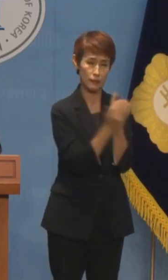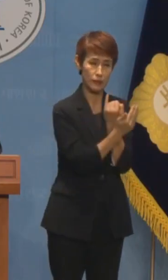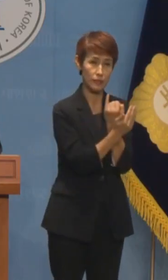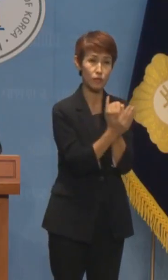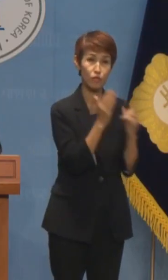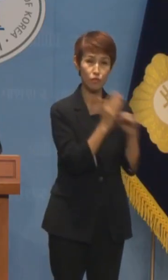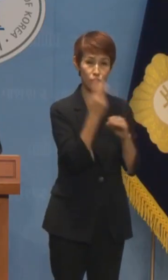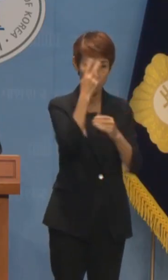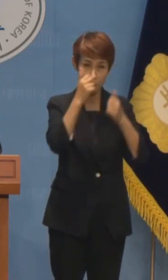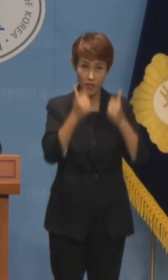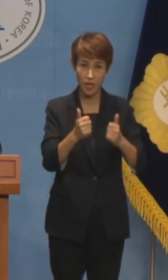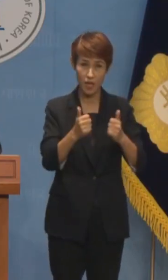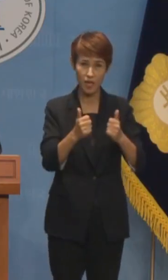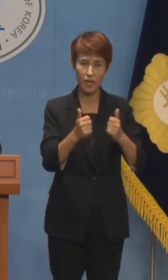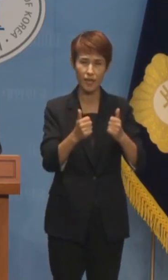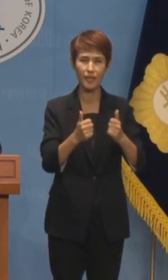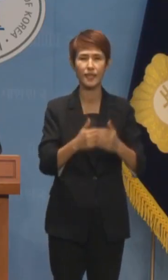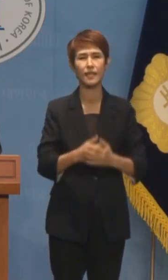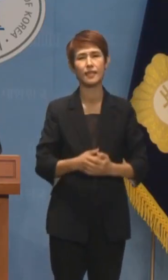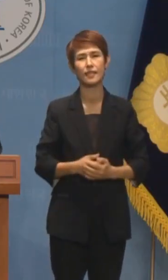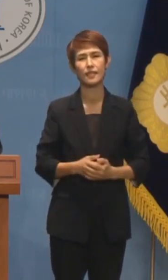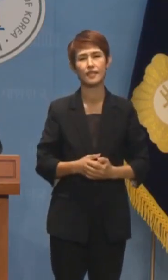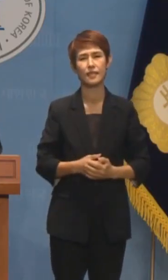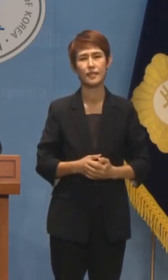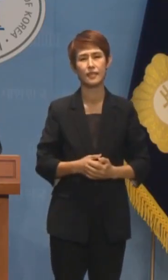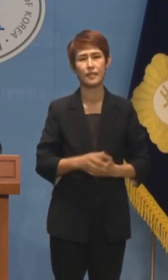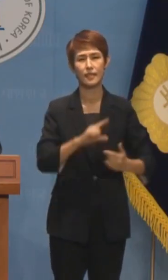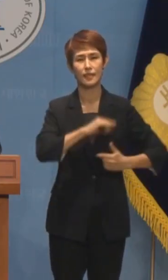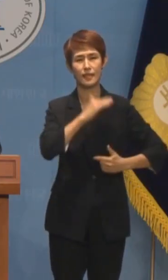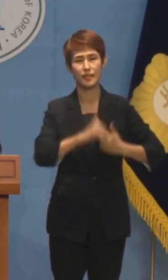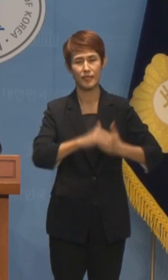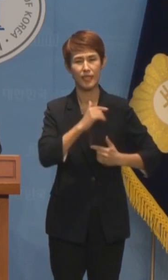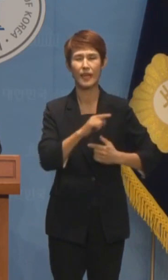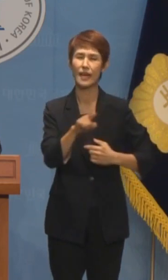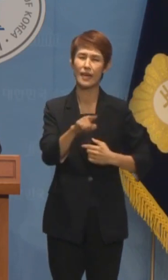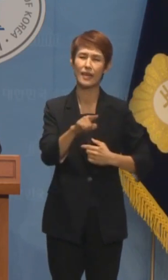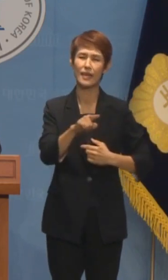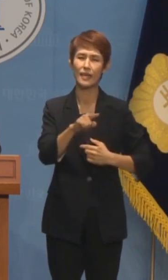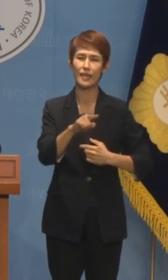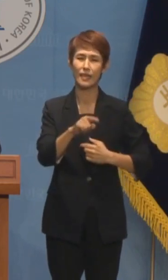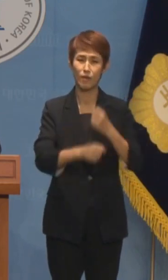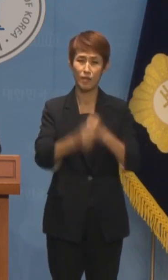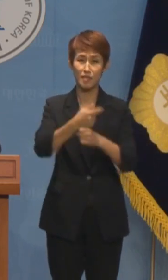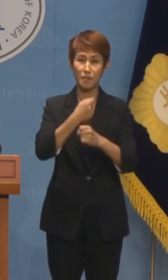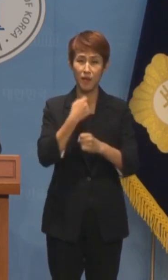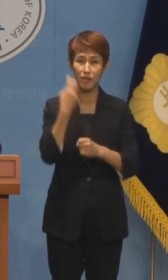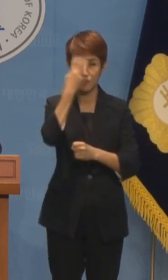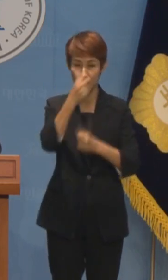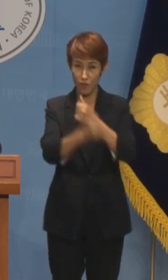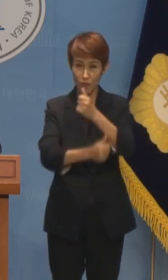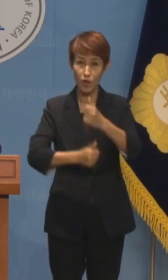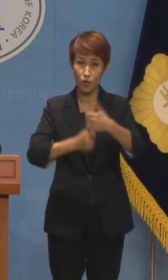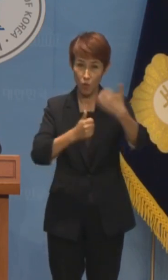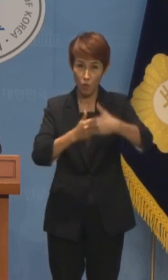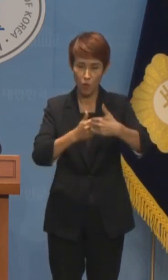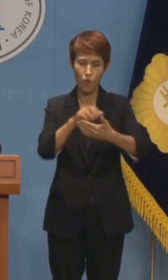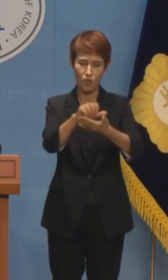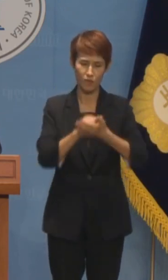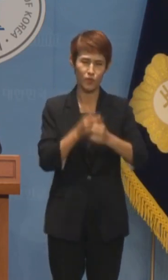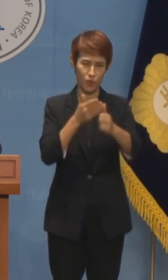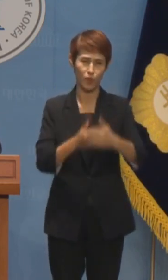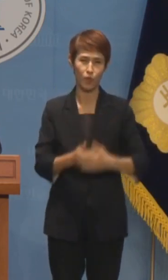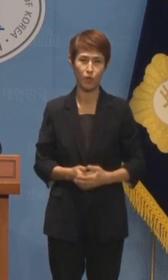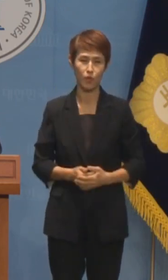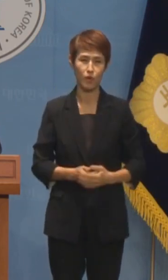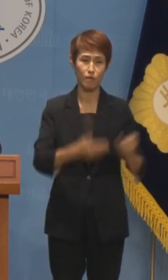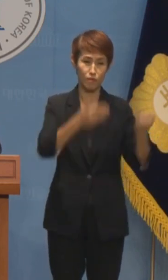검찰이 구겨진 체면이라도 회복하려면 수심이 권고를 즉시 수용하십시오. 청탁한 사람과